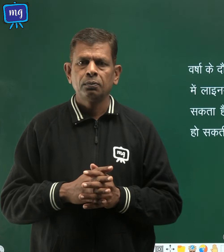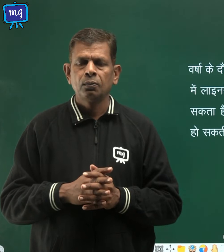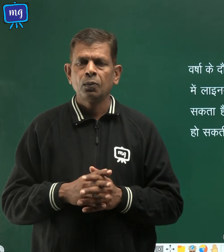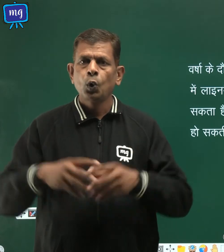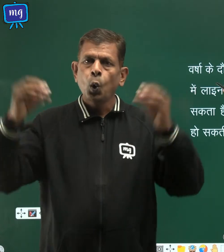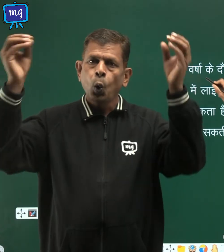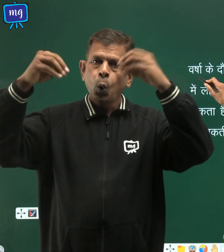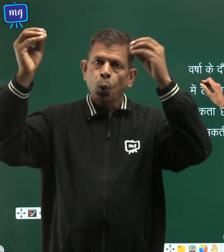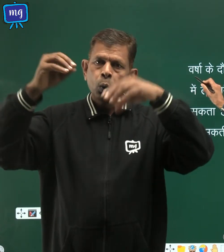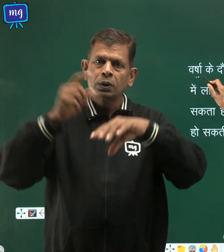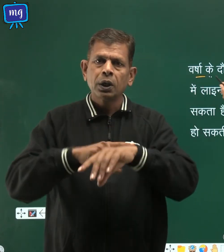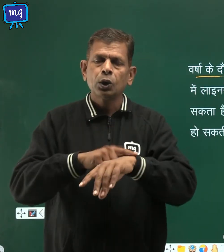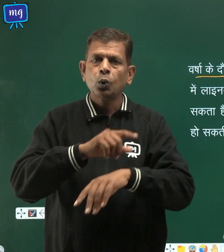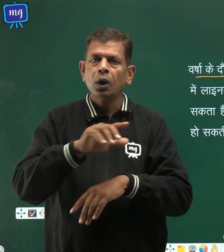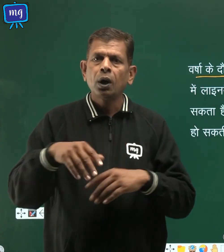वर्षा के दौरान